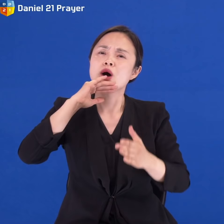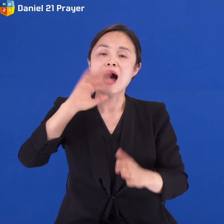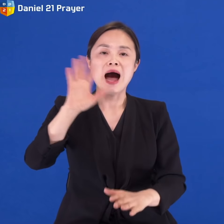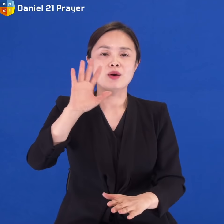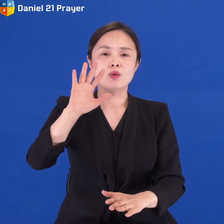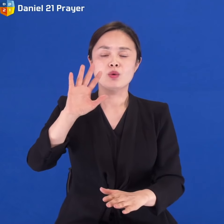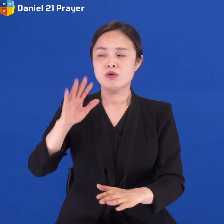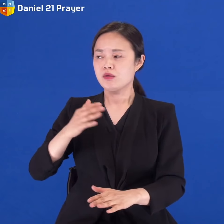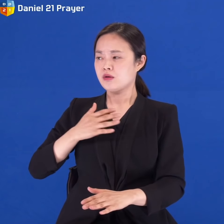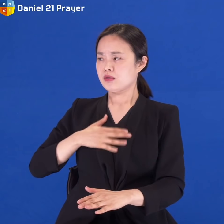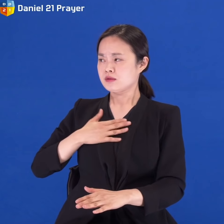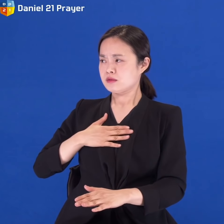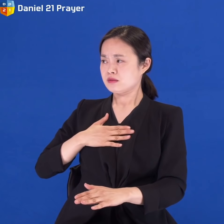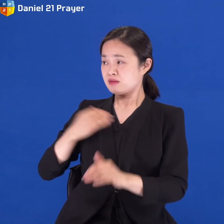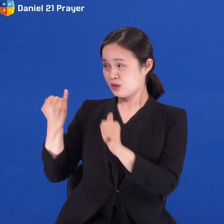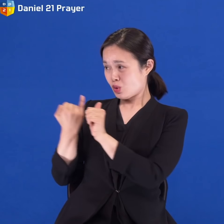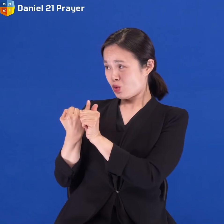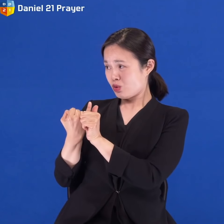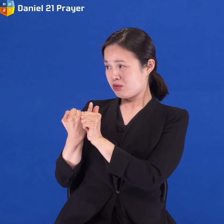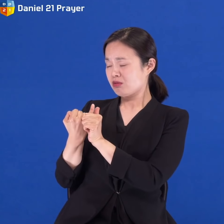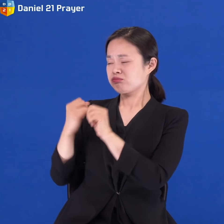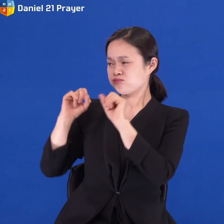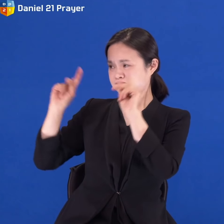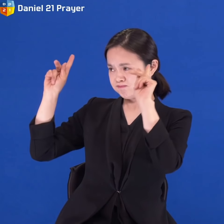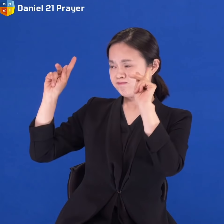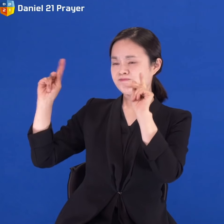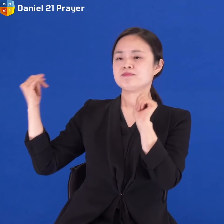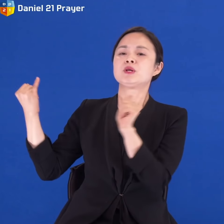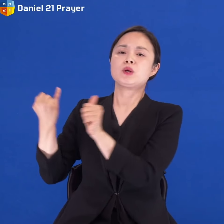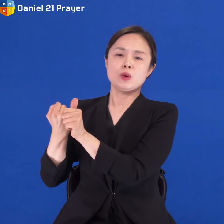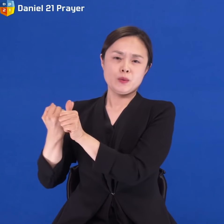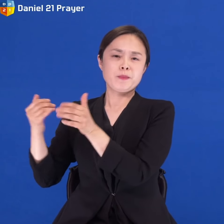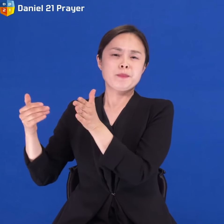시작되는 첫날부터 올게 왔구나 할 정도로